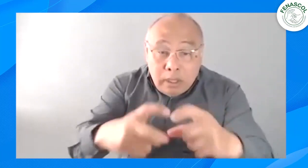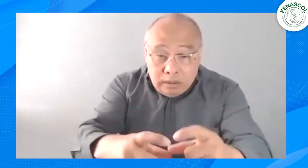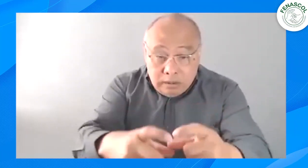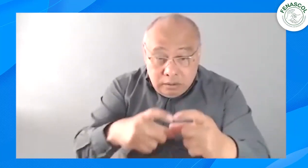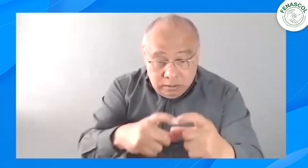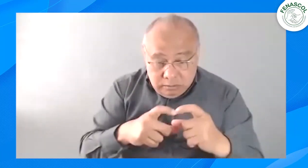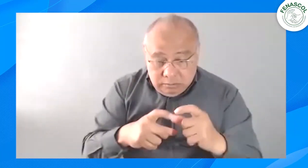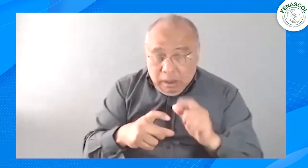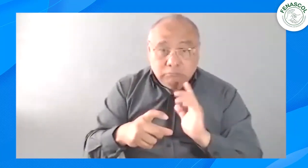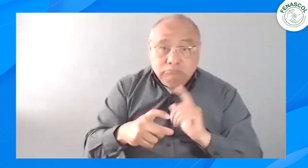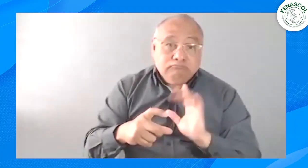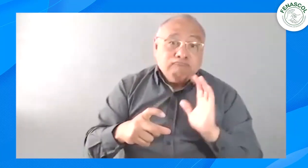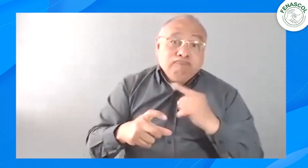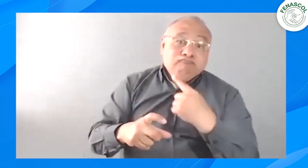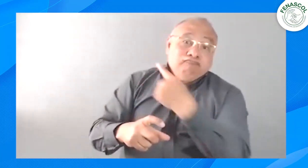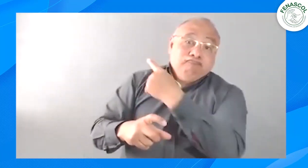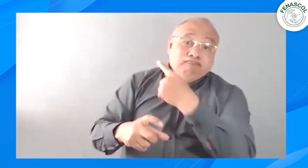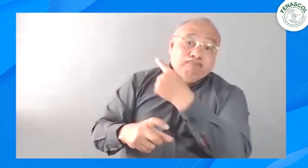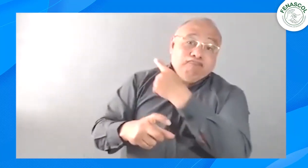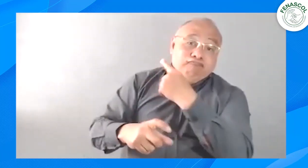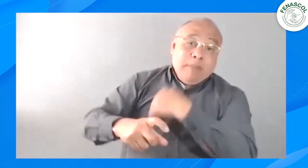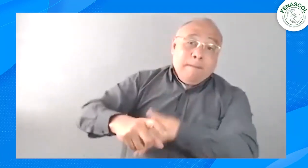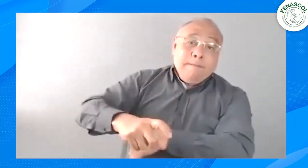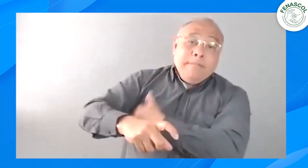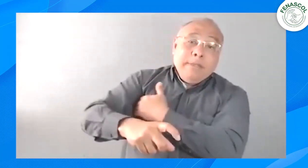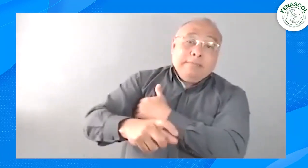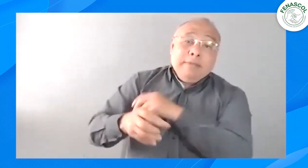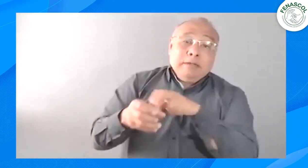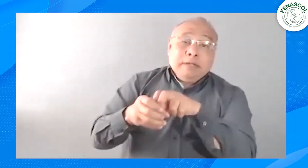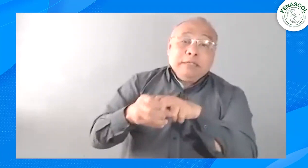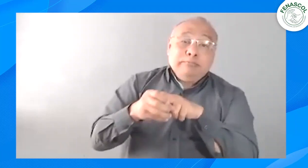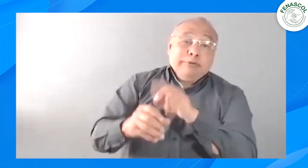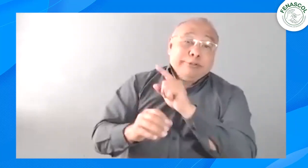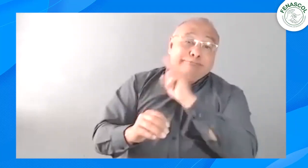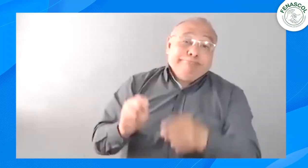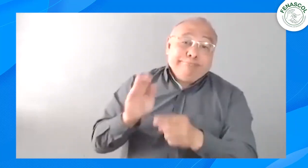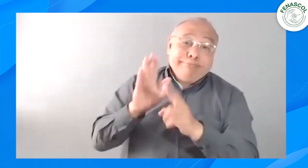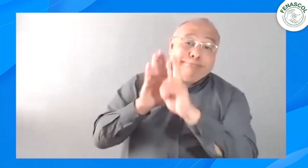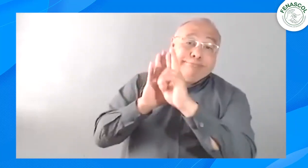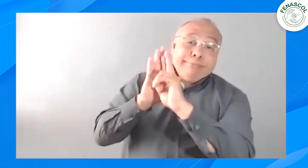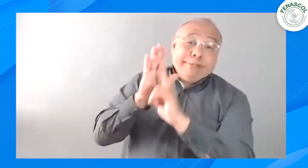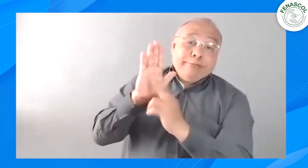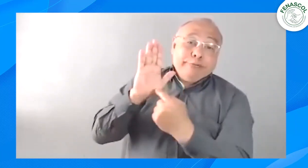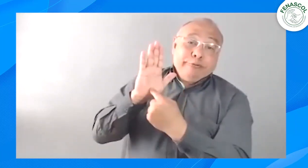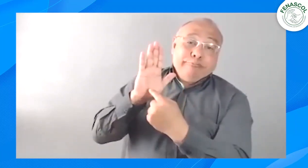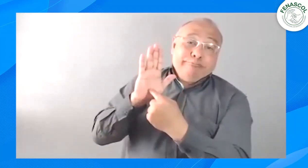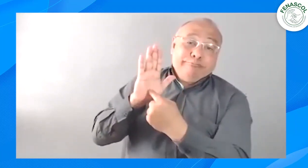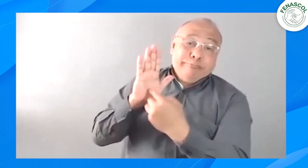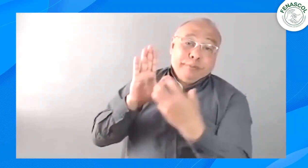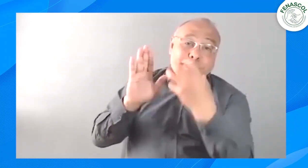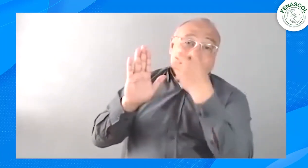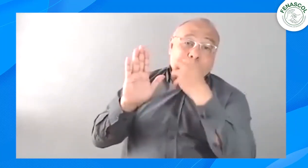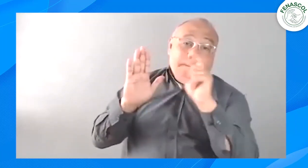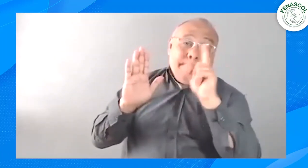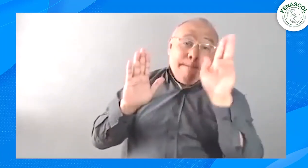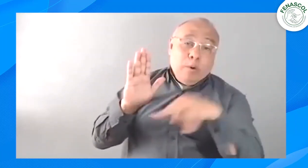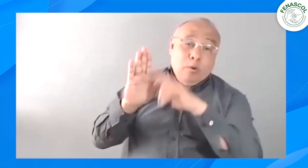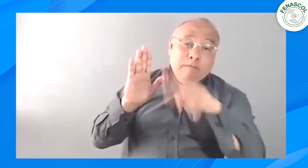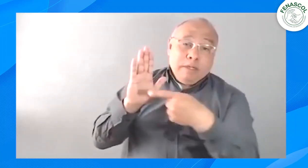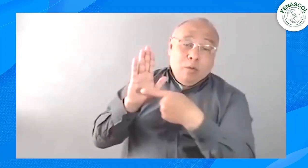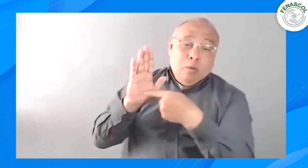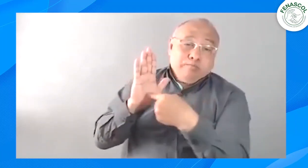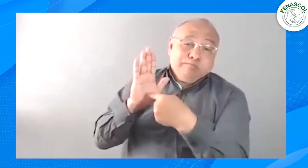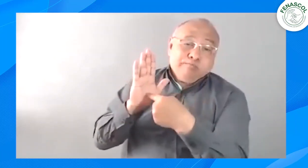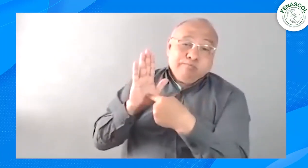licencia qué sucede qué está sucediendo actualmente que cuando se hace este requerimiento ante el ente